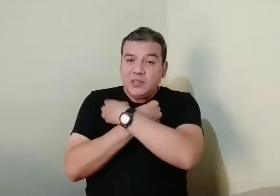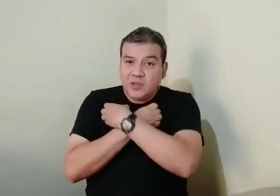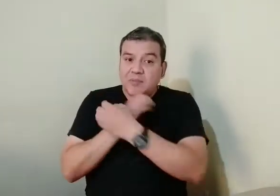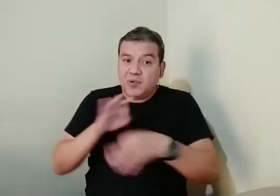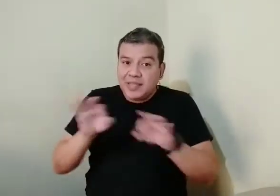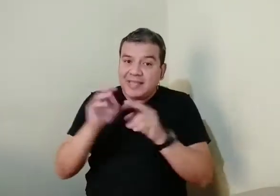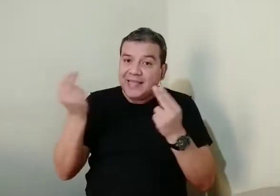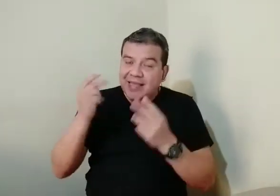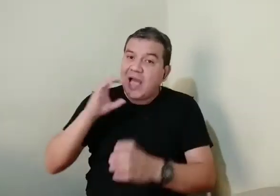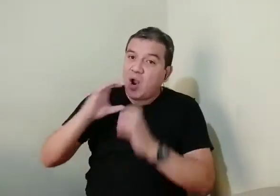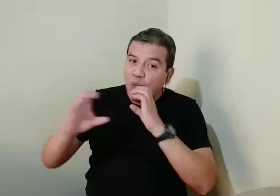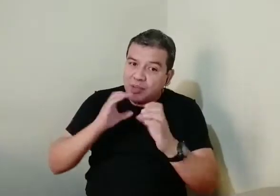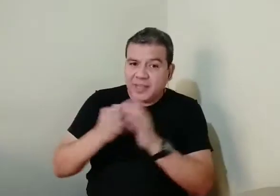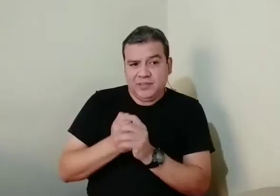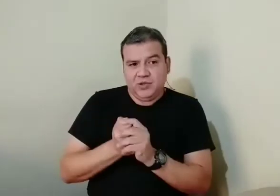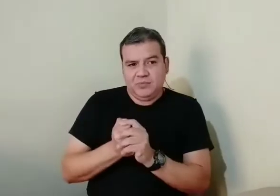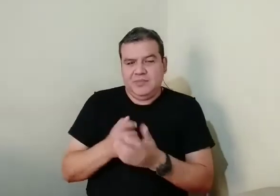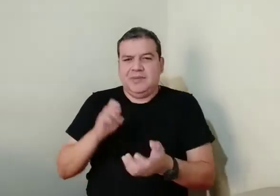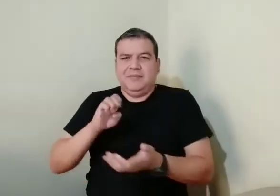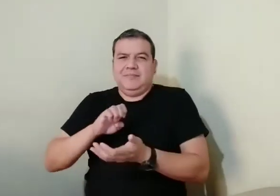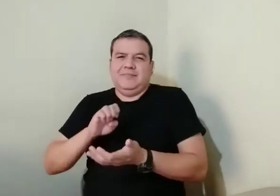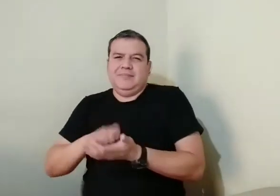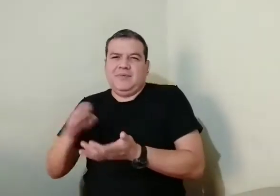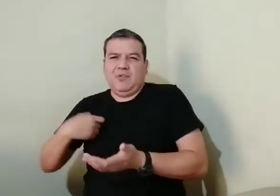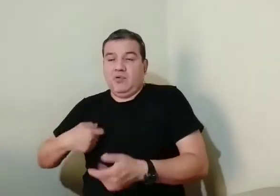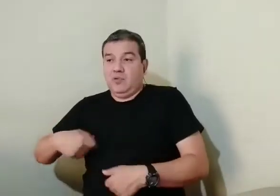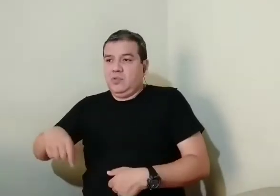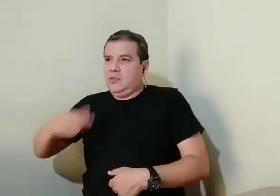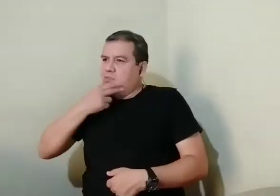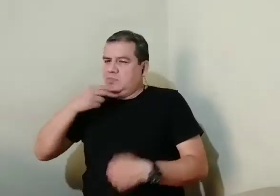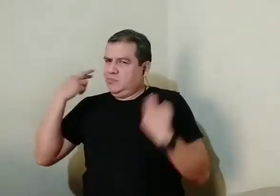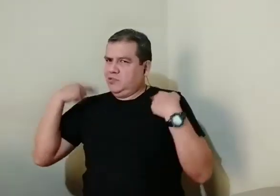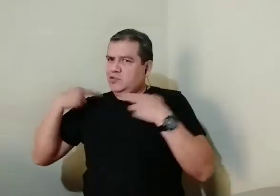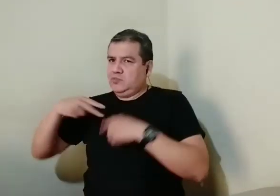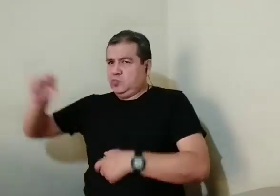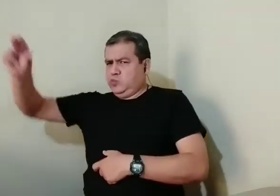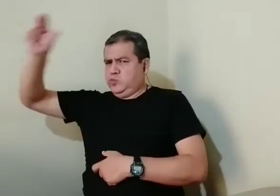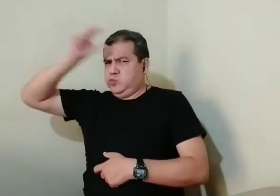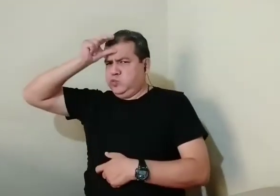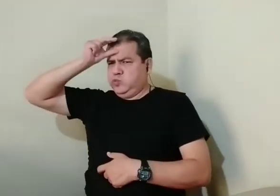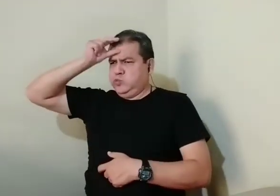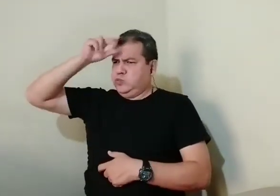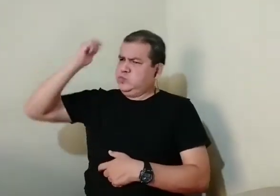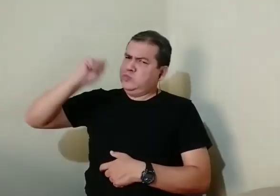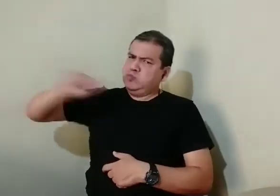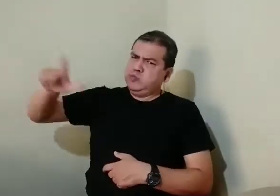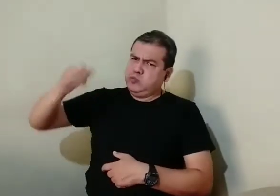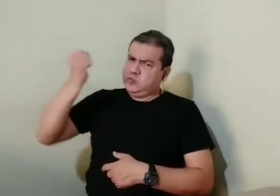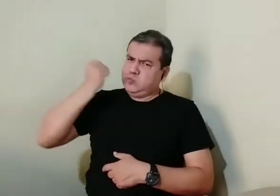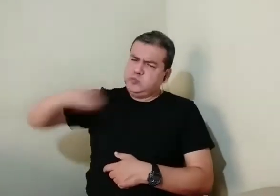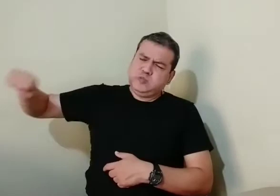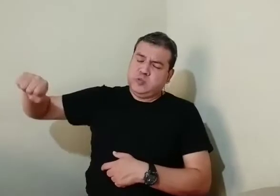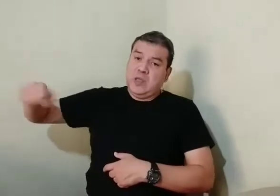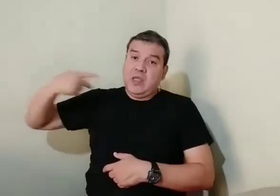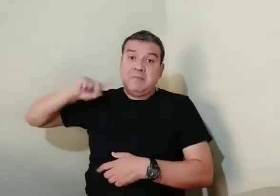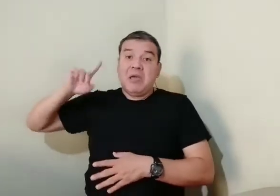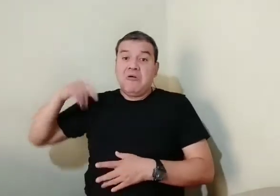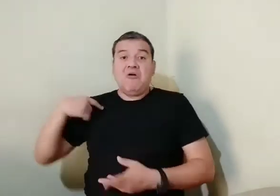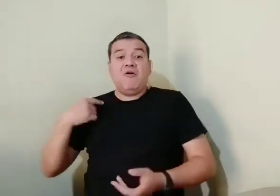Si el maestro tiene conocimientos, sabiduría, información, hechos y demás